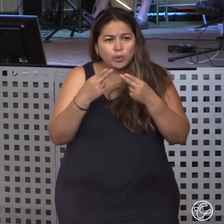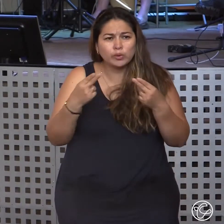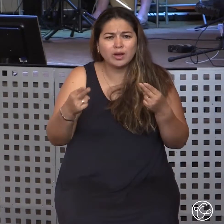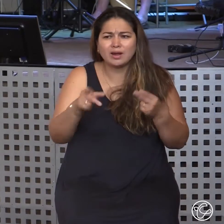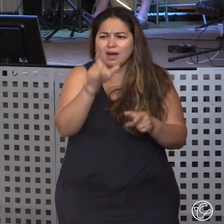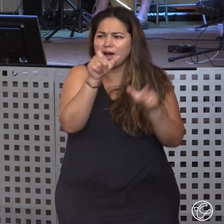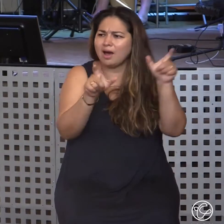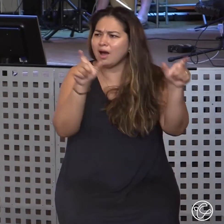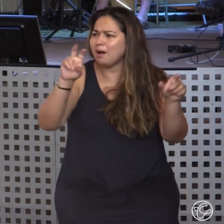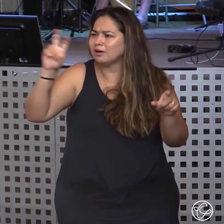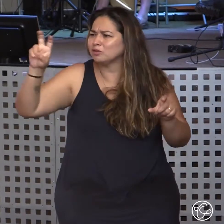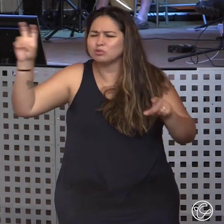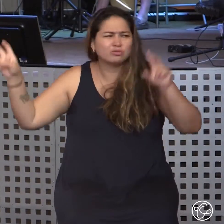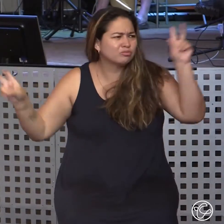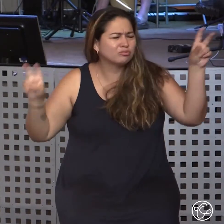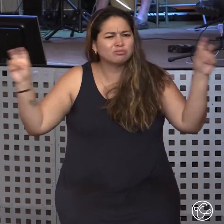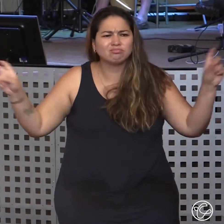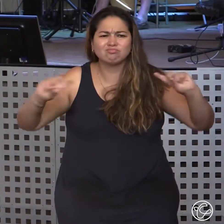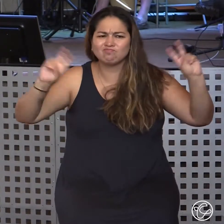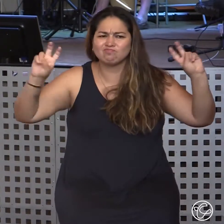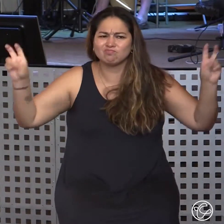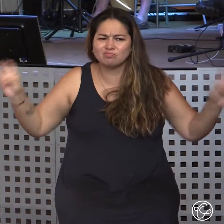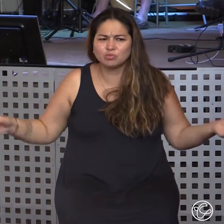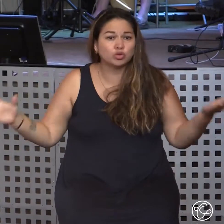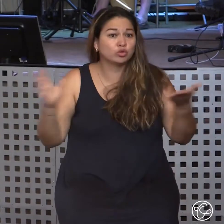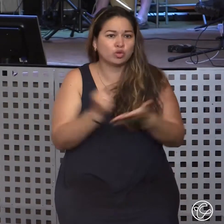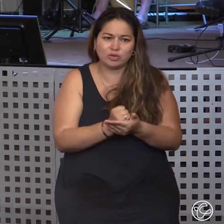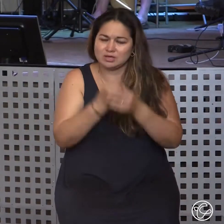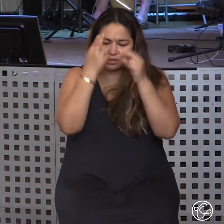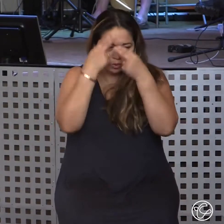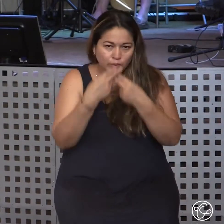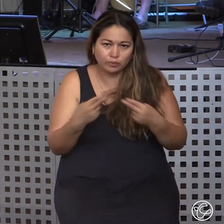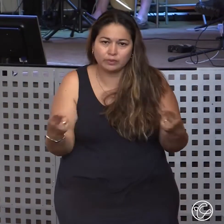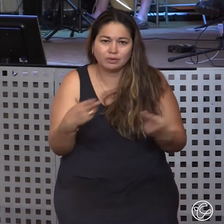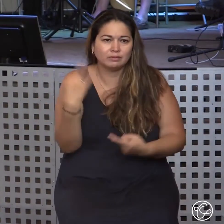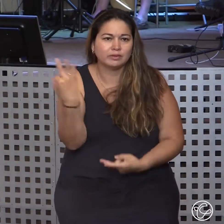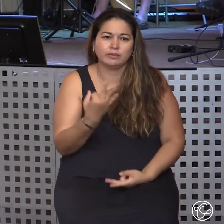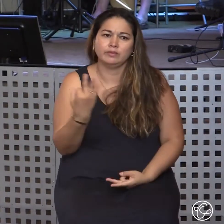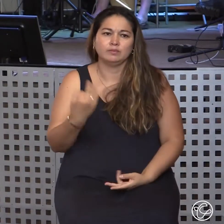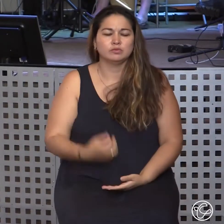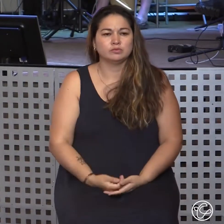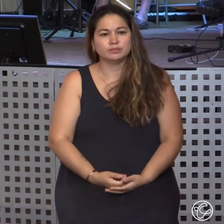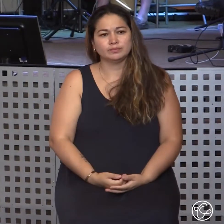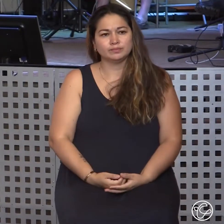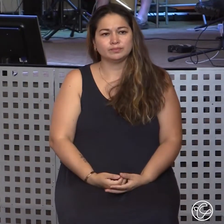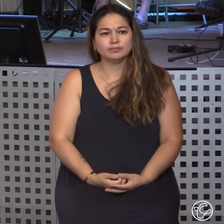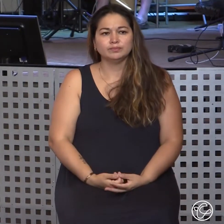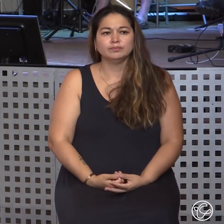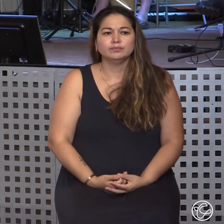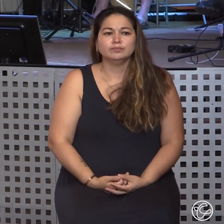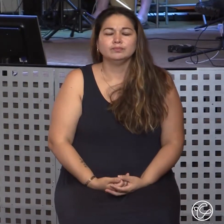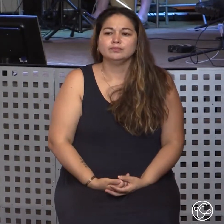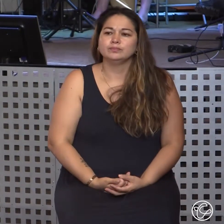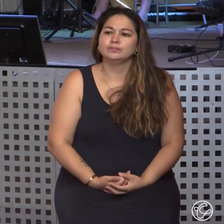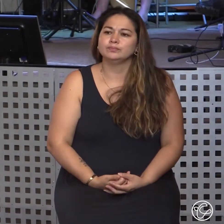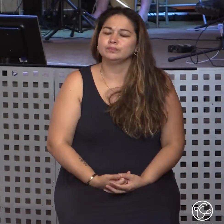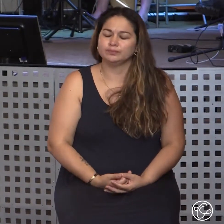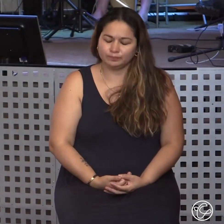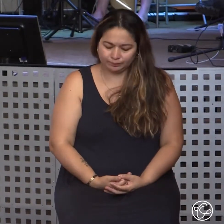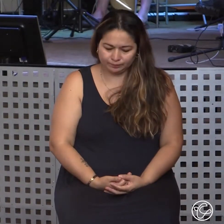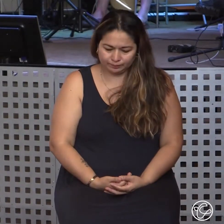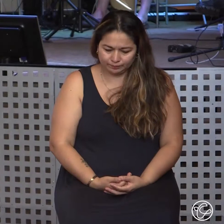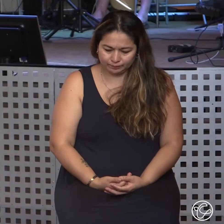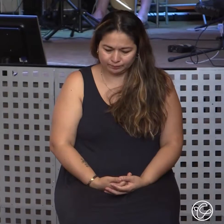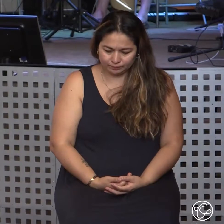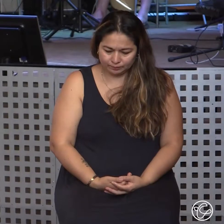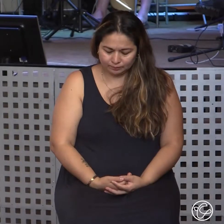en el correcto orden. Ese es el tema, que tenemos una idea de lo que son las